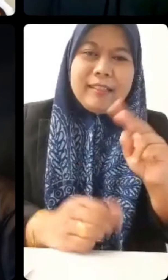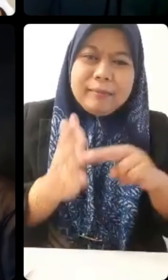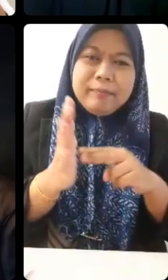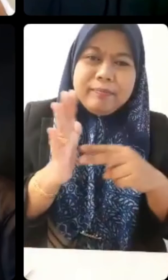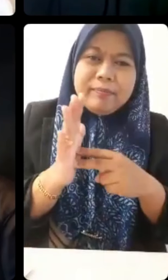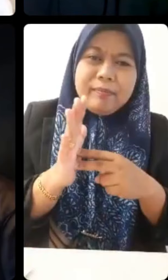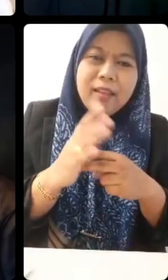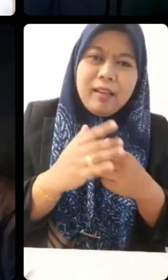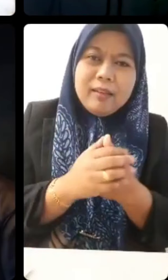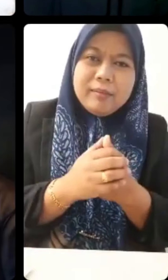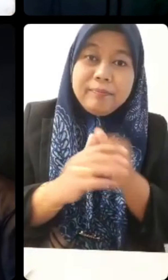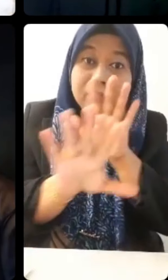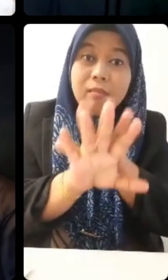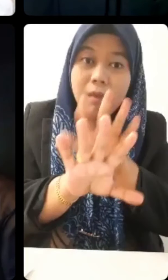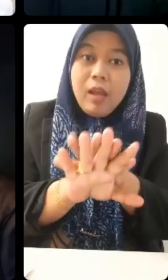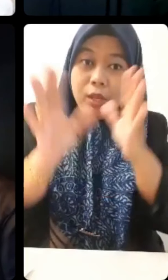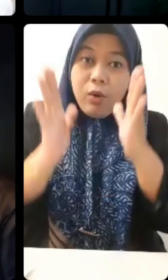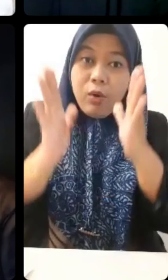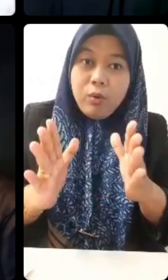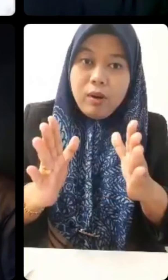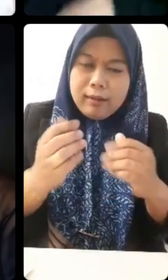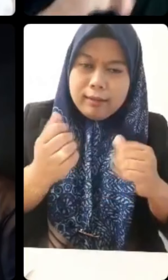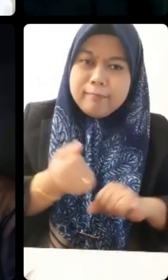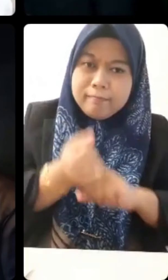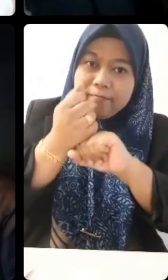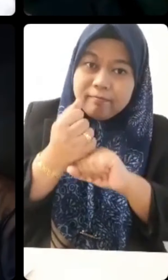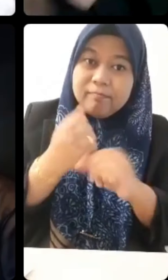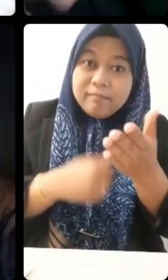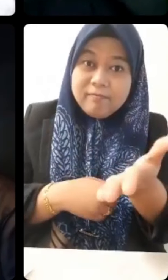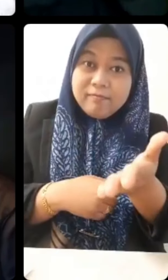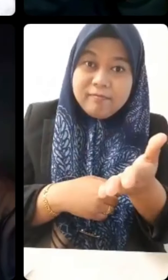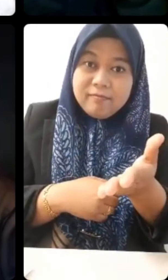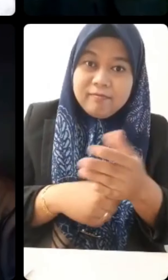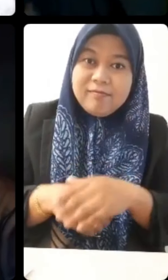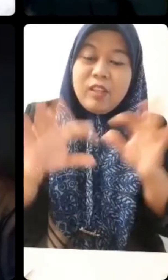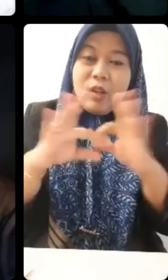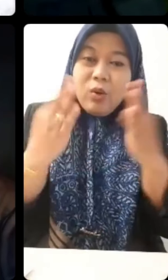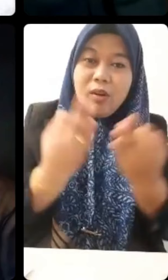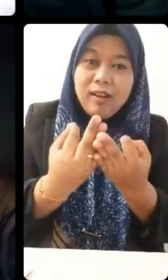yang support Cik Anis dari segi keluarga sehingga kawan-kawan.